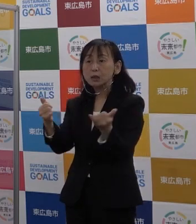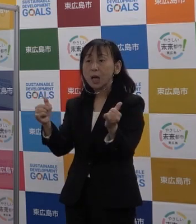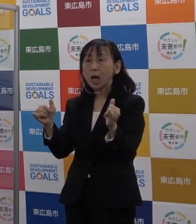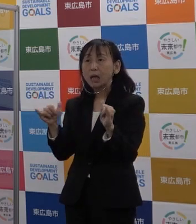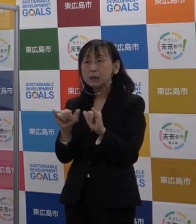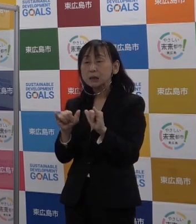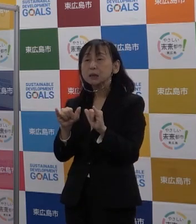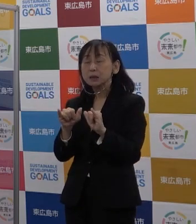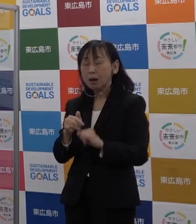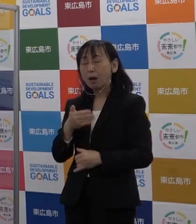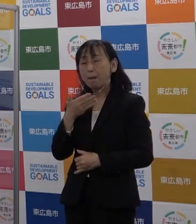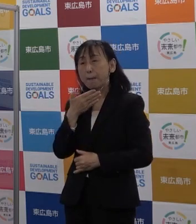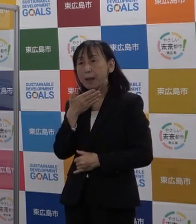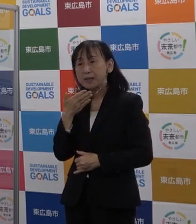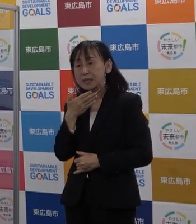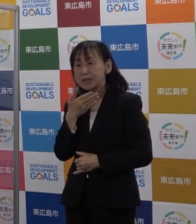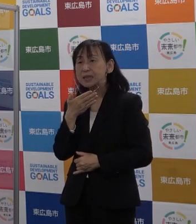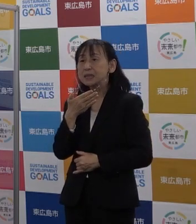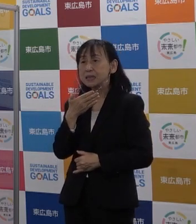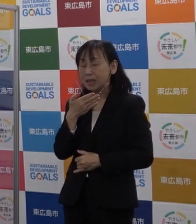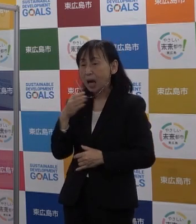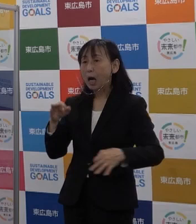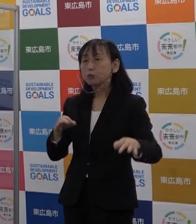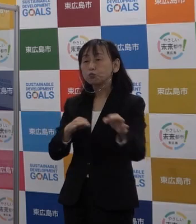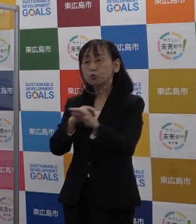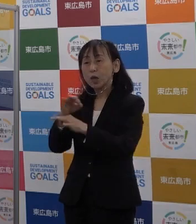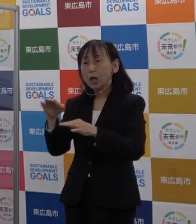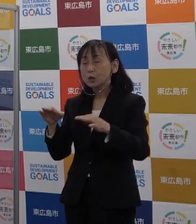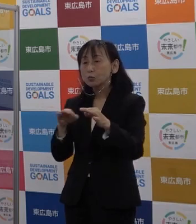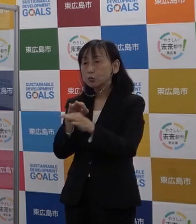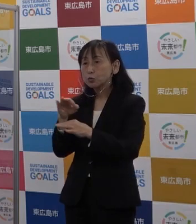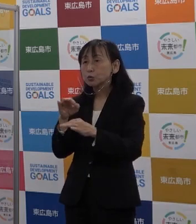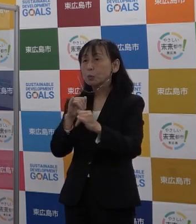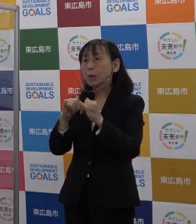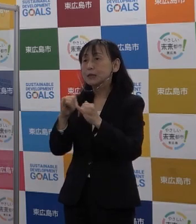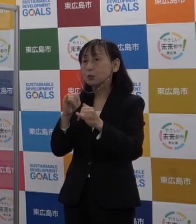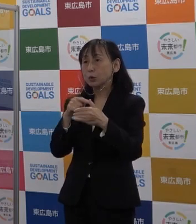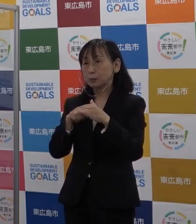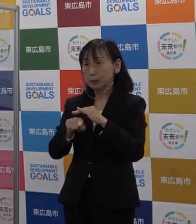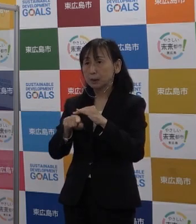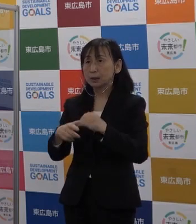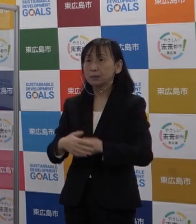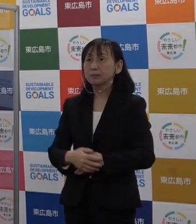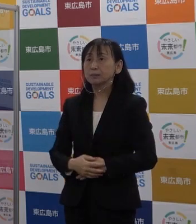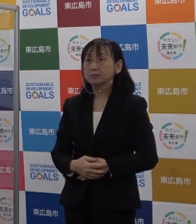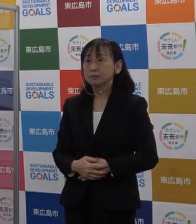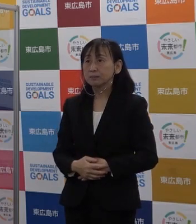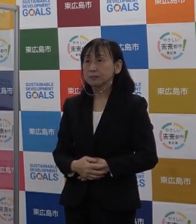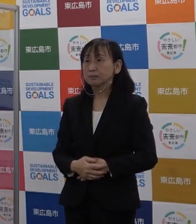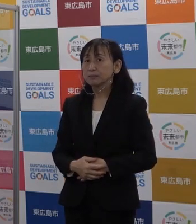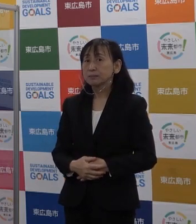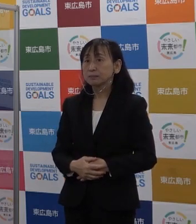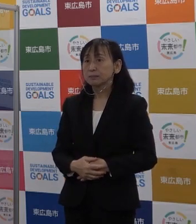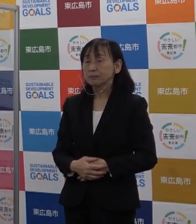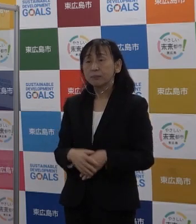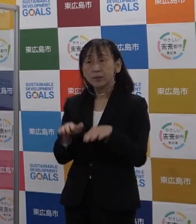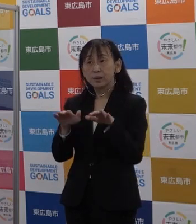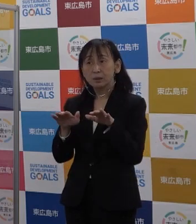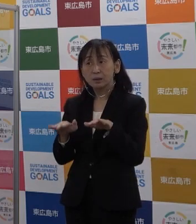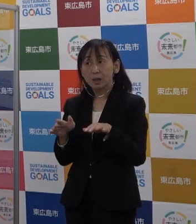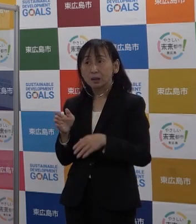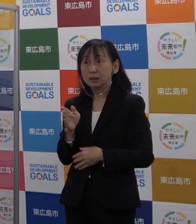を利便で効率的に運営するということであります。まあ、昨今